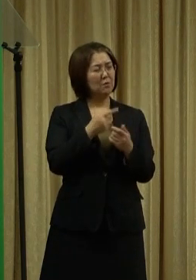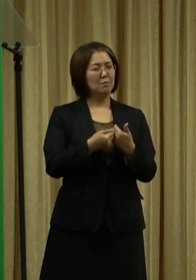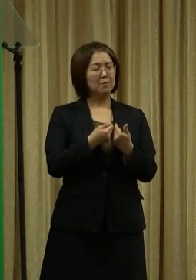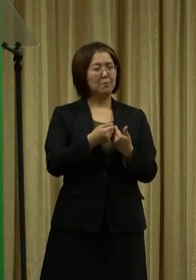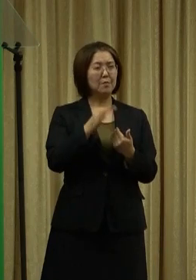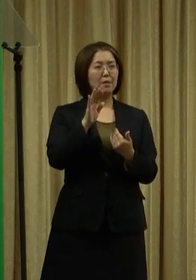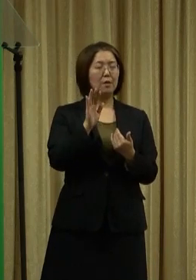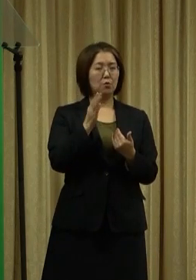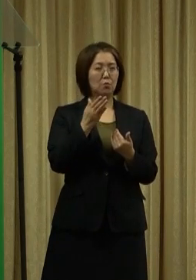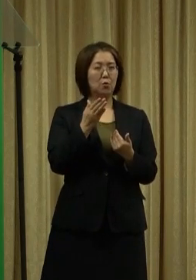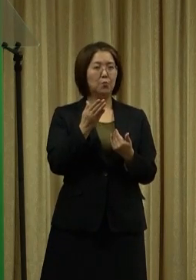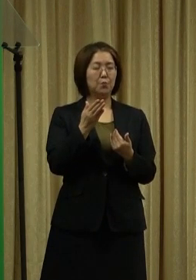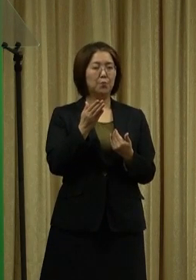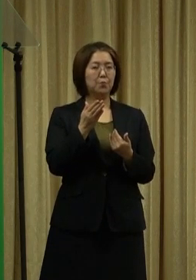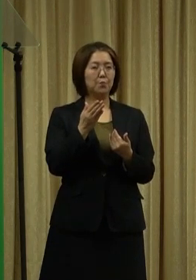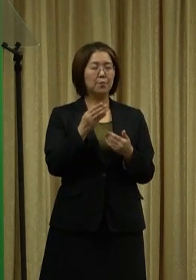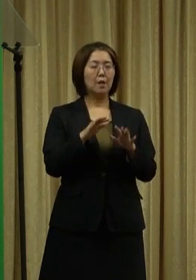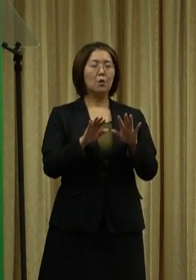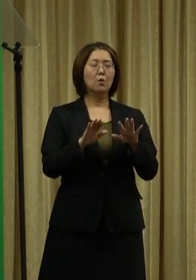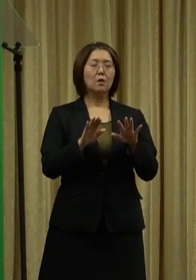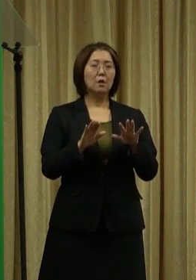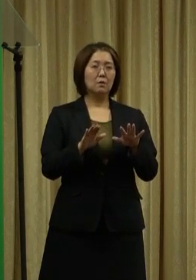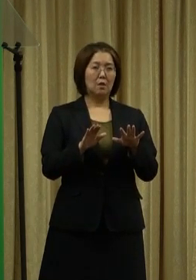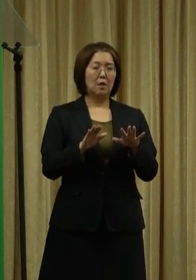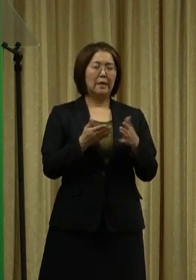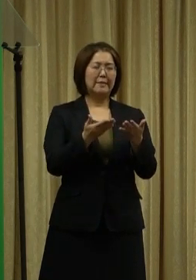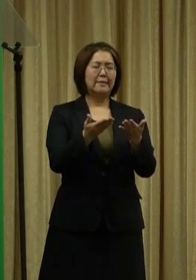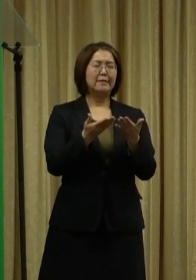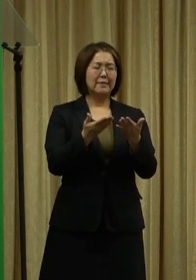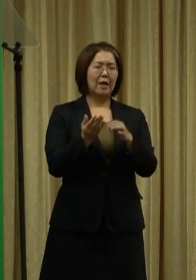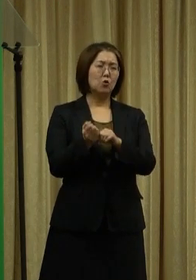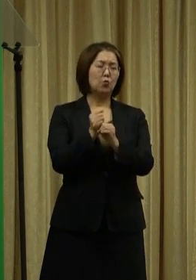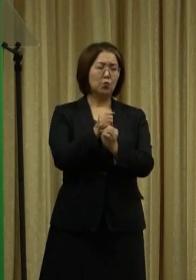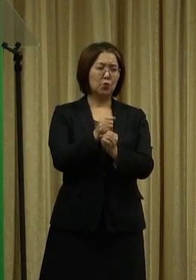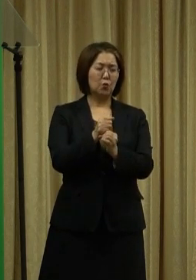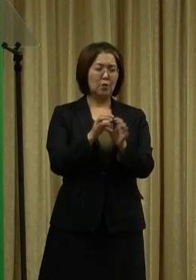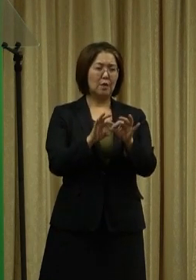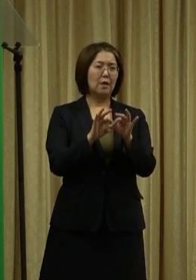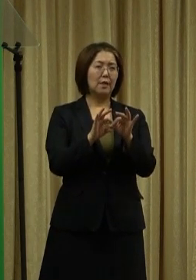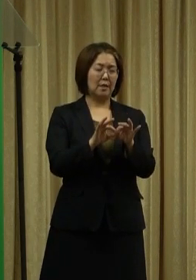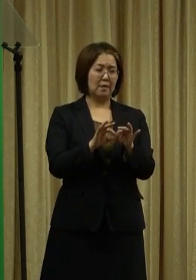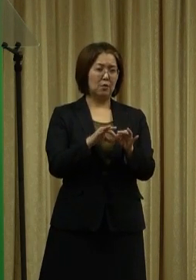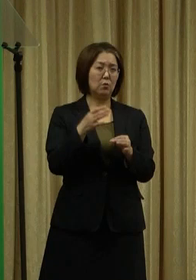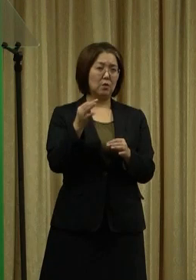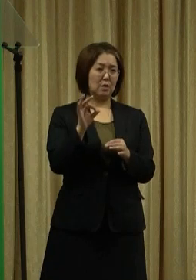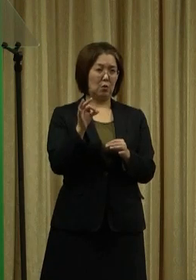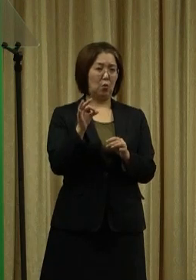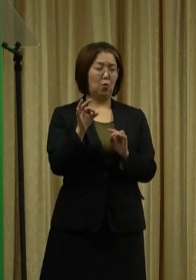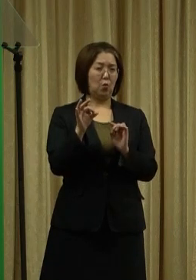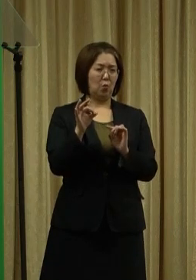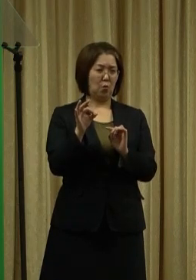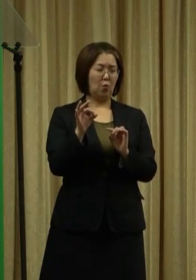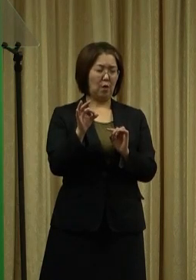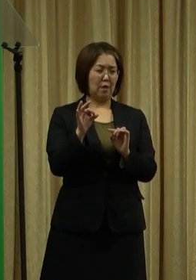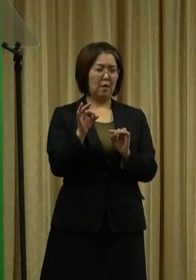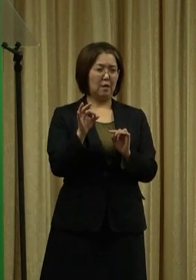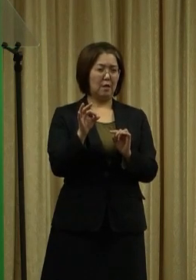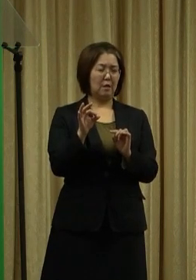ども、今回は震災復旧復興関連の経費が新た